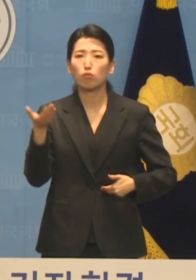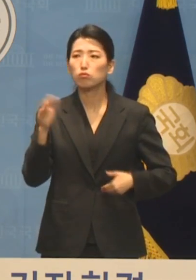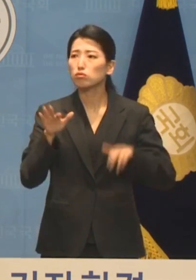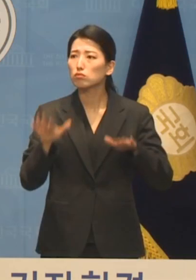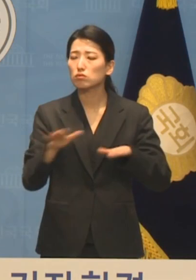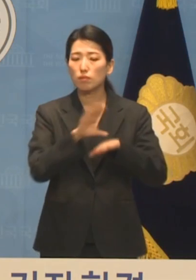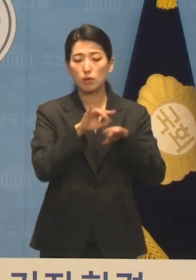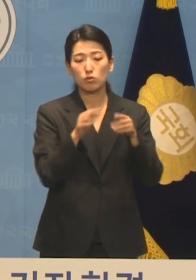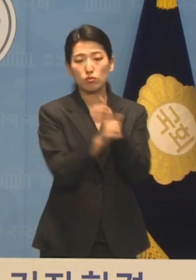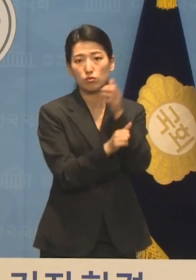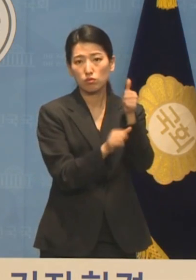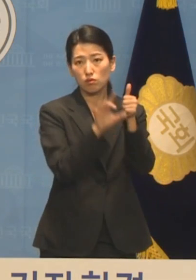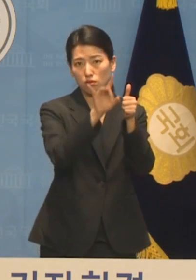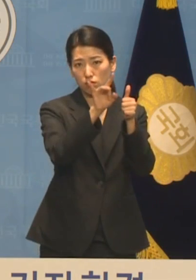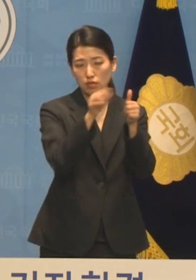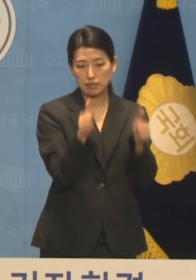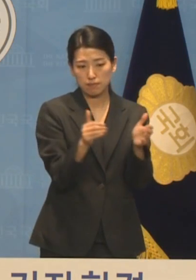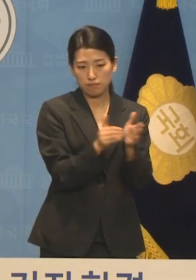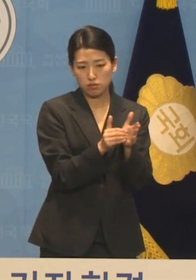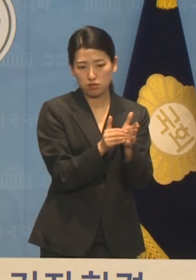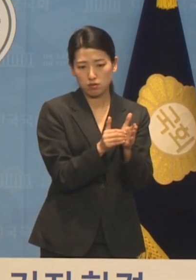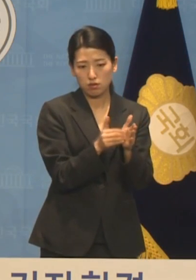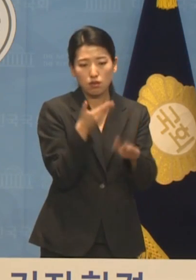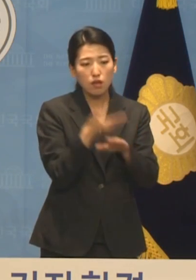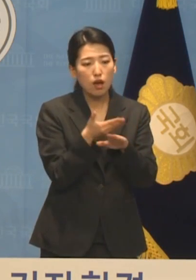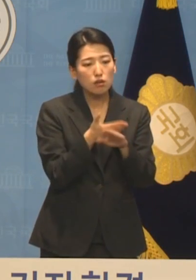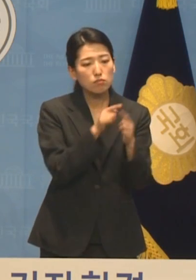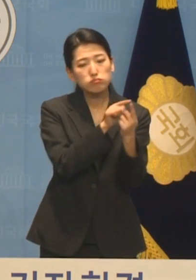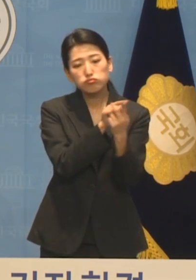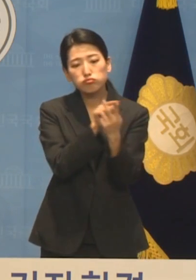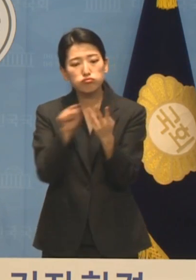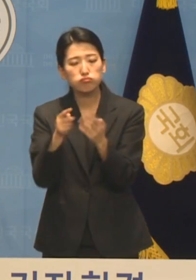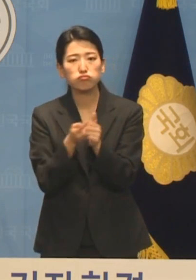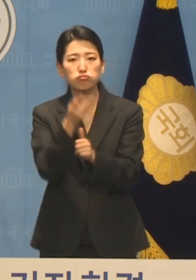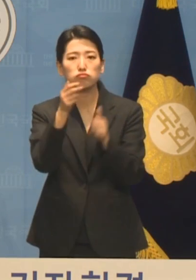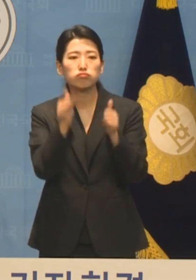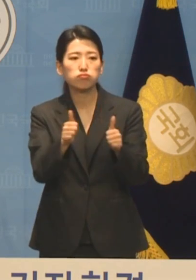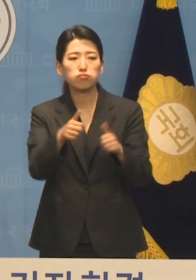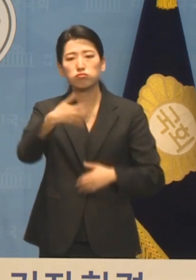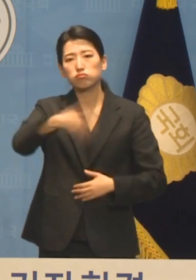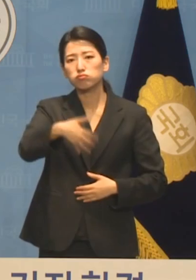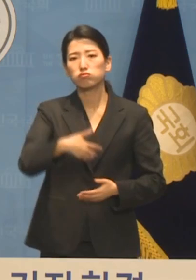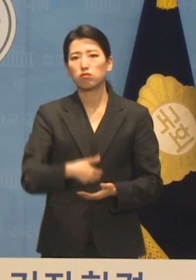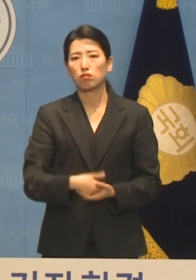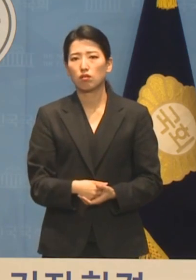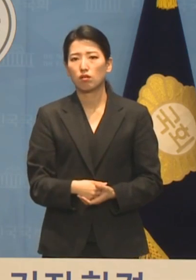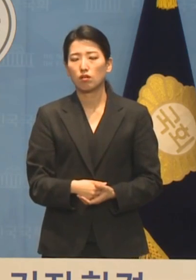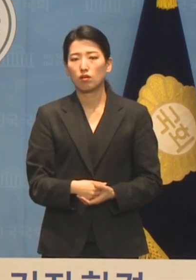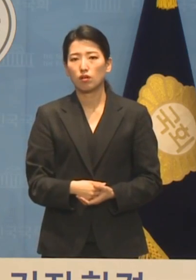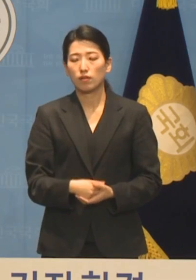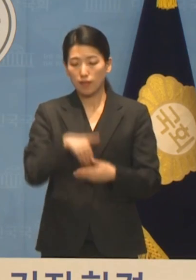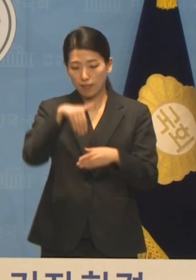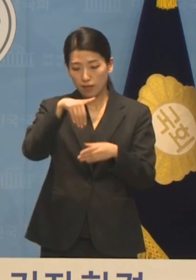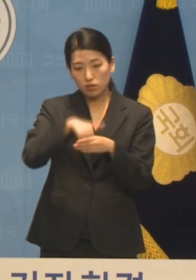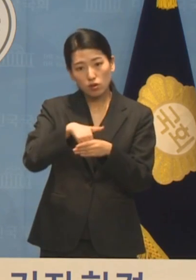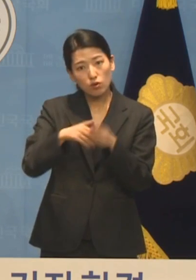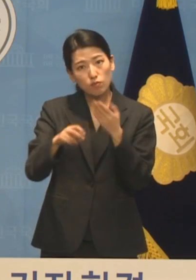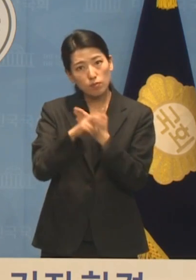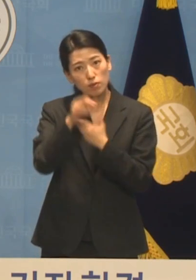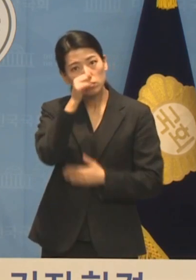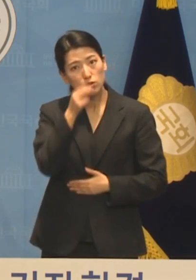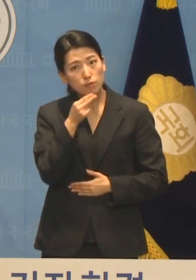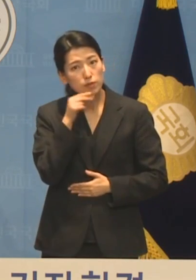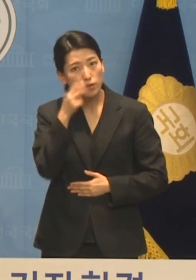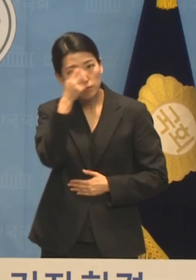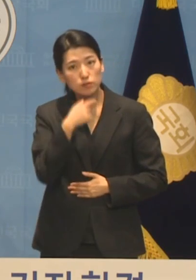진행이 없습니다. 부정선거에 관해서는 의혹을 해소하기 위한 증거 신청을 통해 개표자 수와 투표자